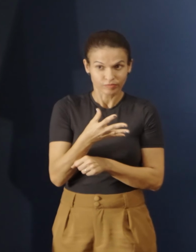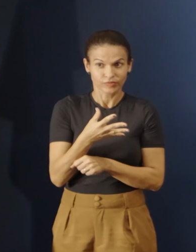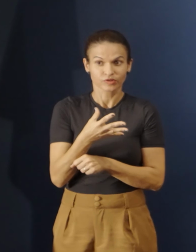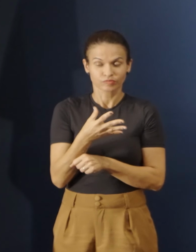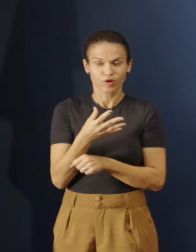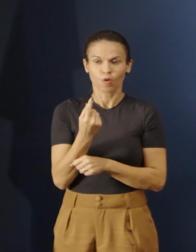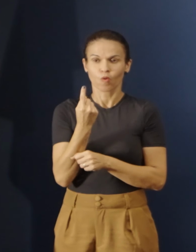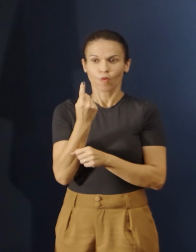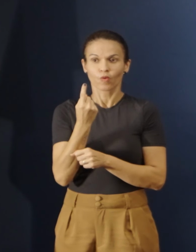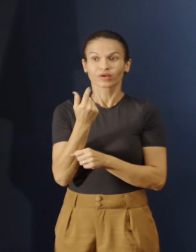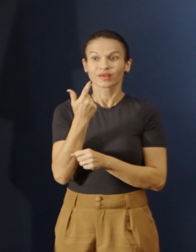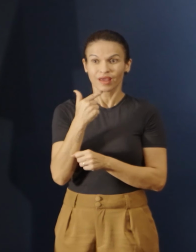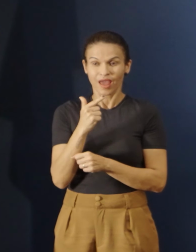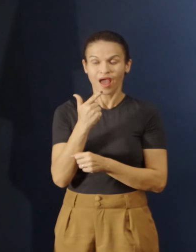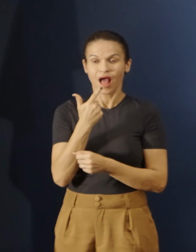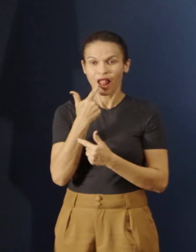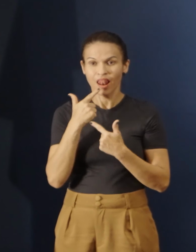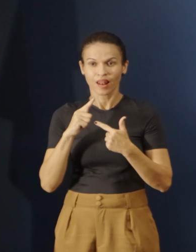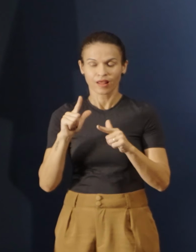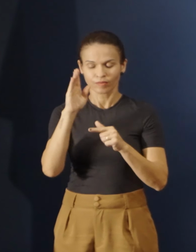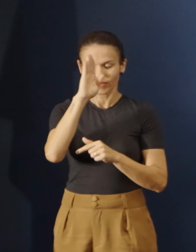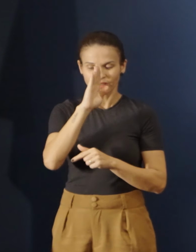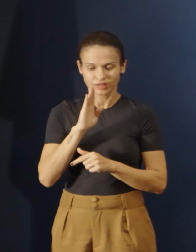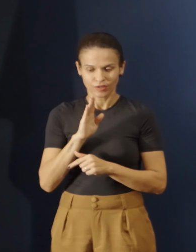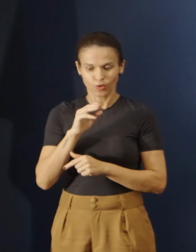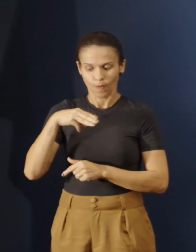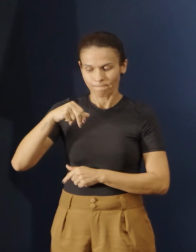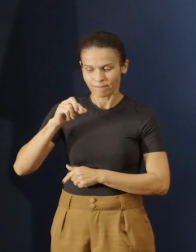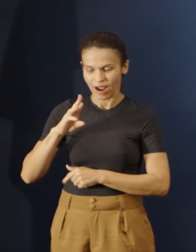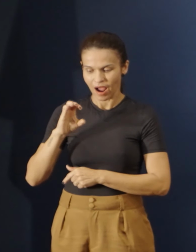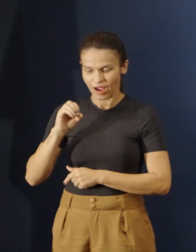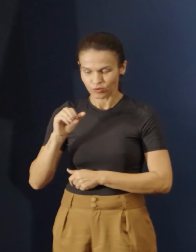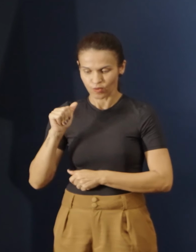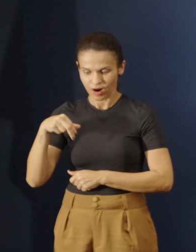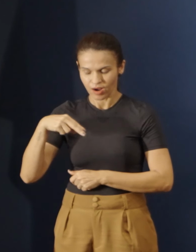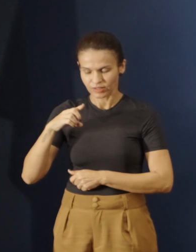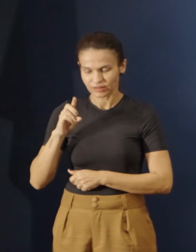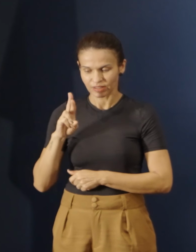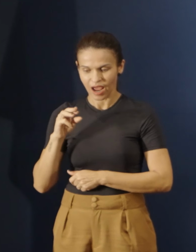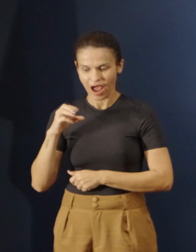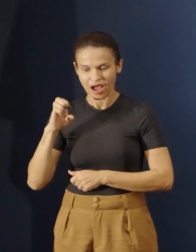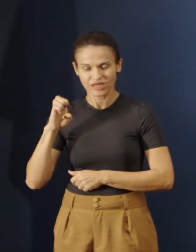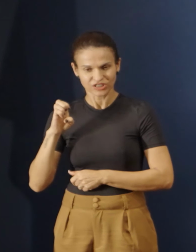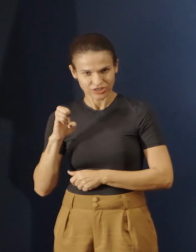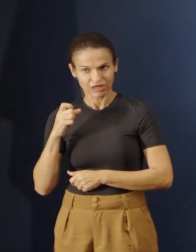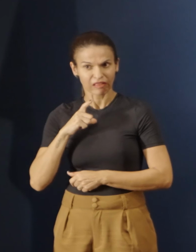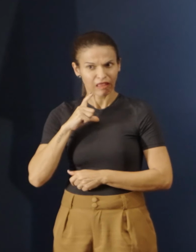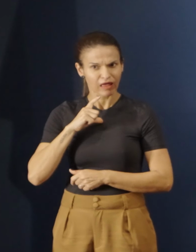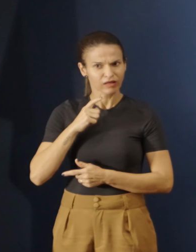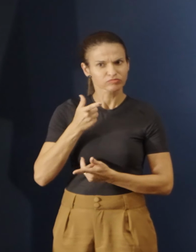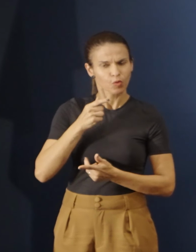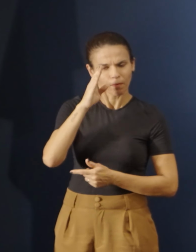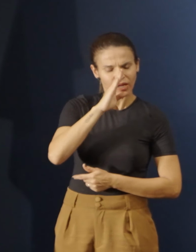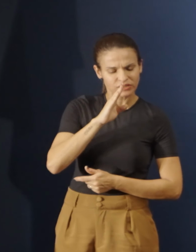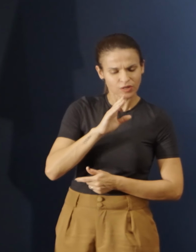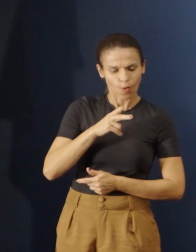um que é a língua brasileira do Mário de Andrade, uma discussão epistolar sobre se existe no Brasil língua portuguesa, se